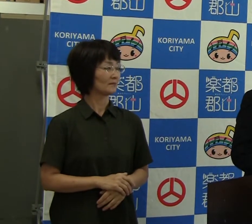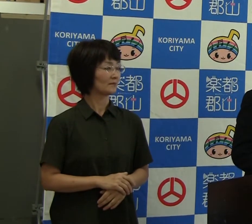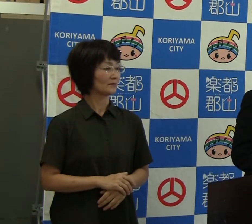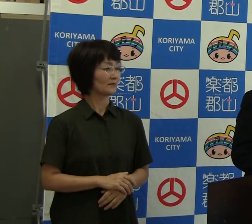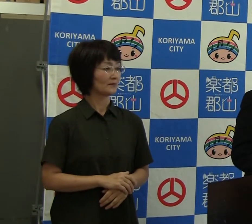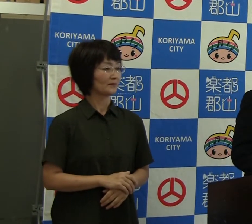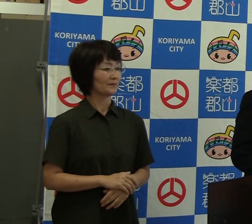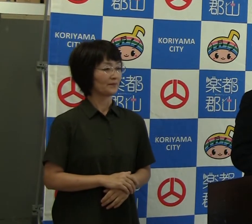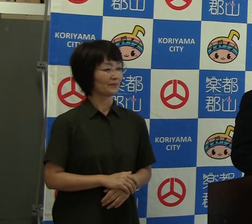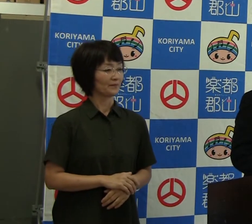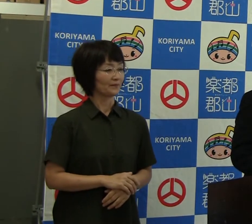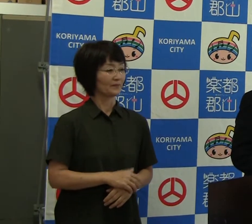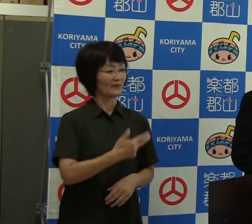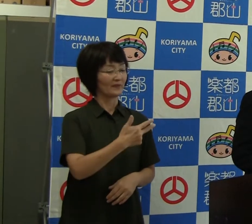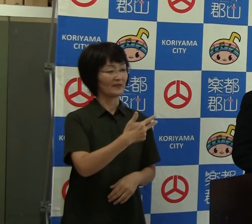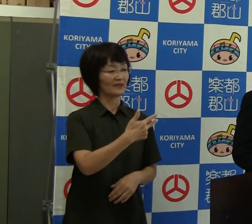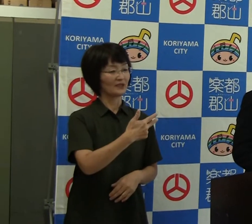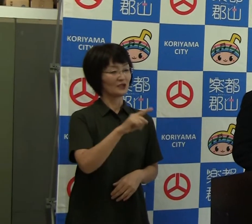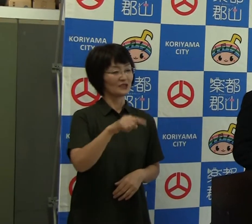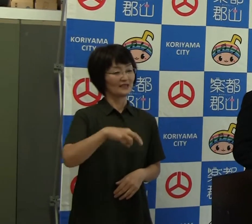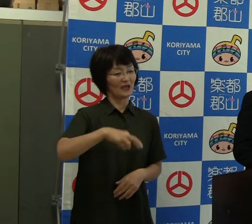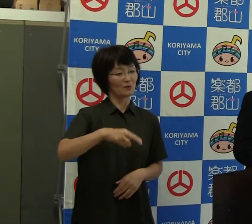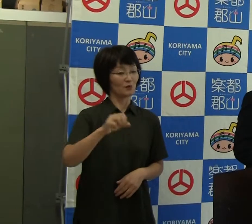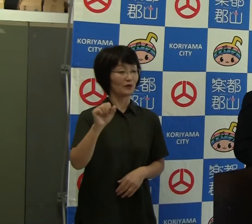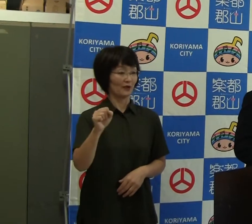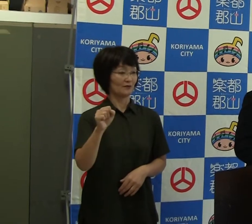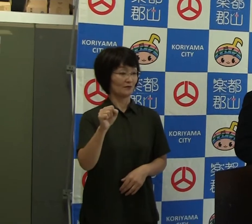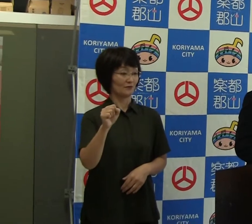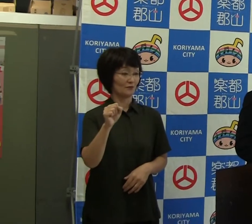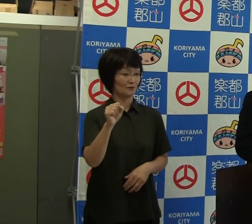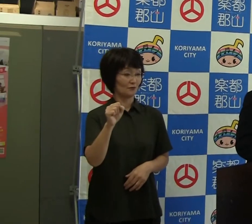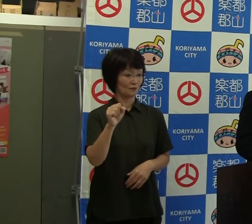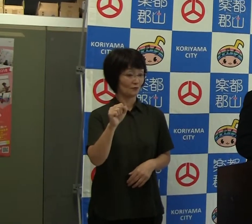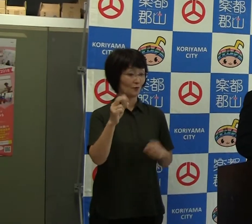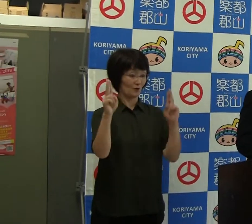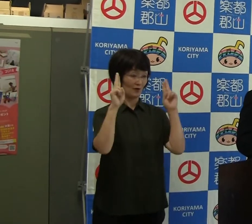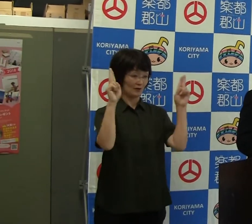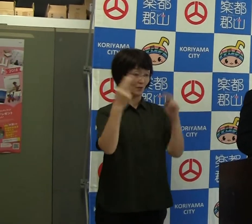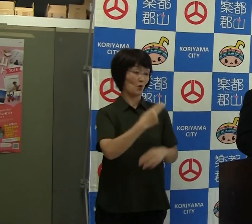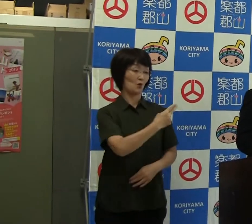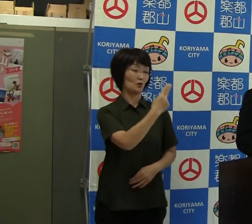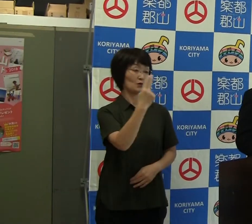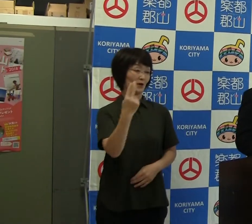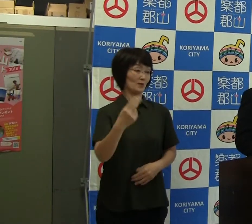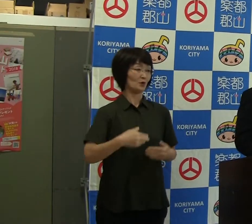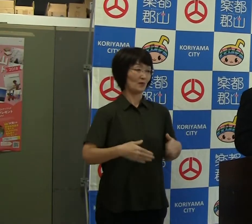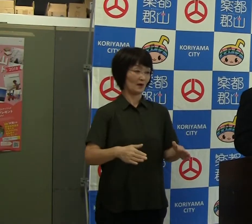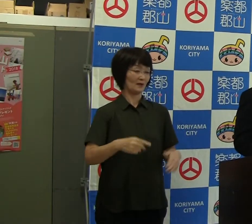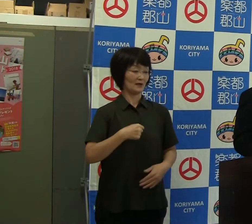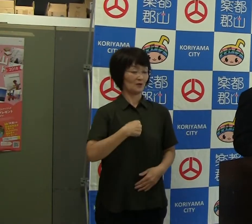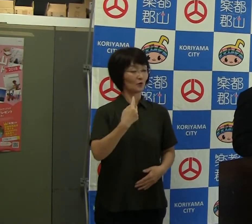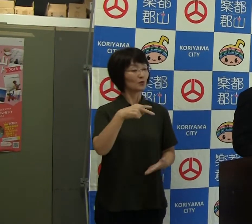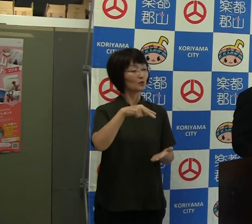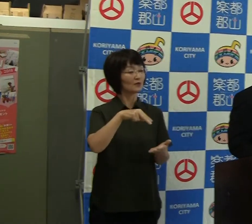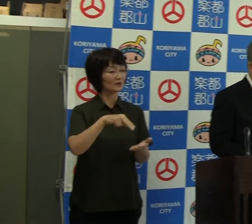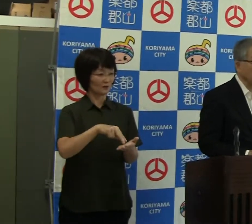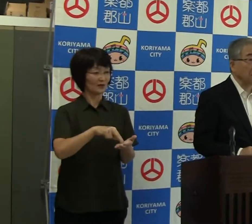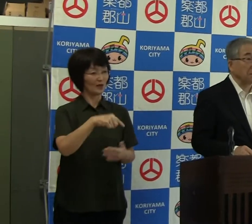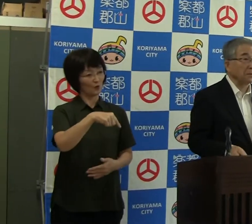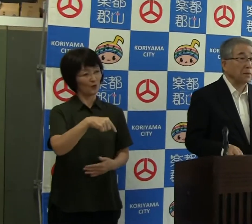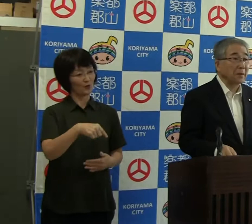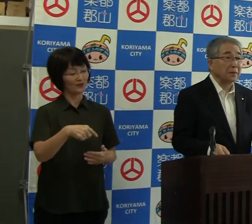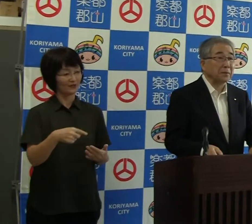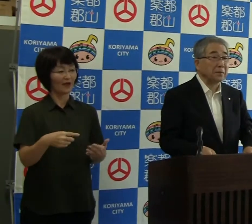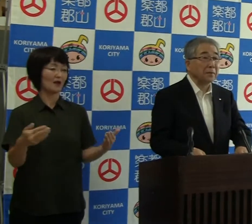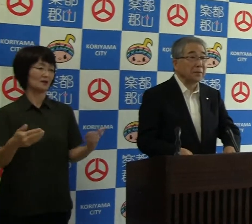CMS さんもですね、若手の富山の生まれの方で、独立してですね、こうしたビジネスを始